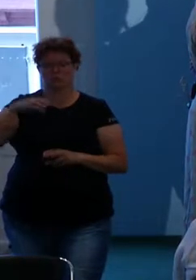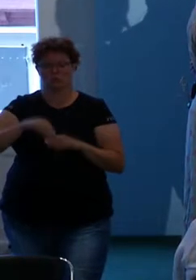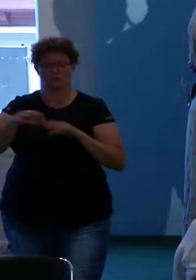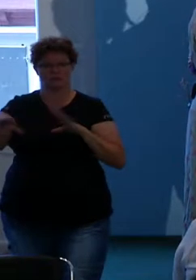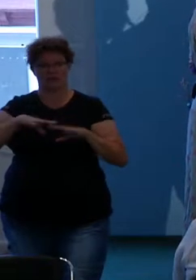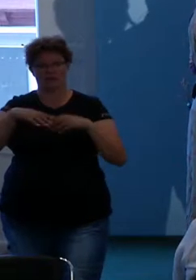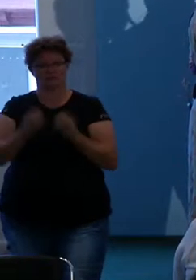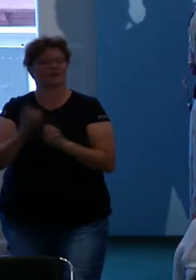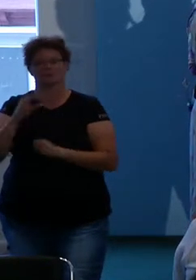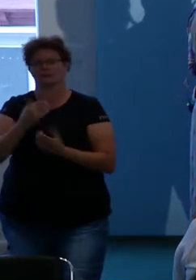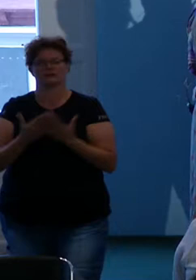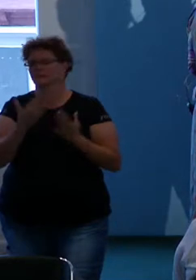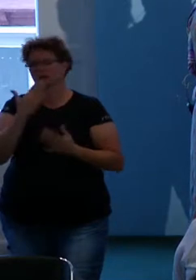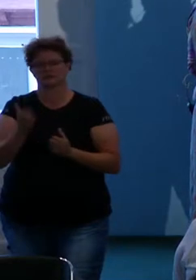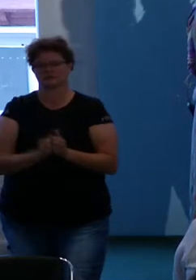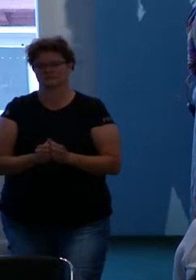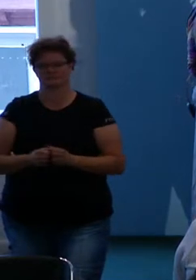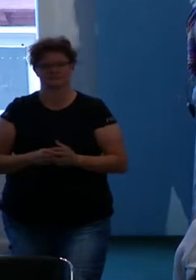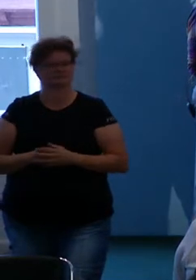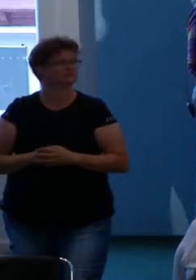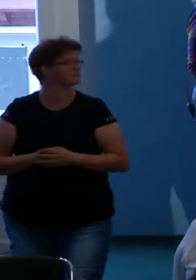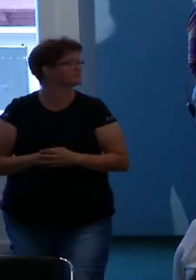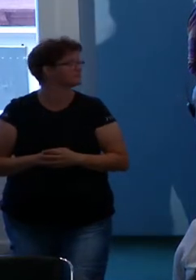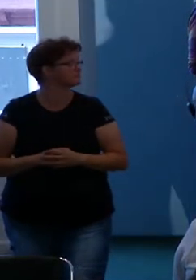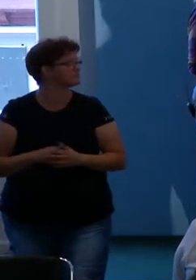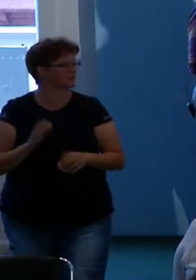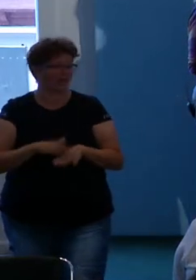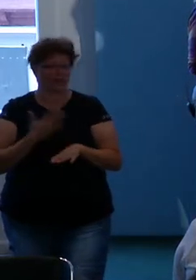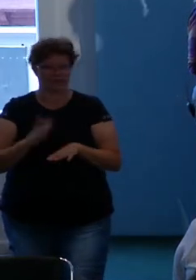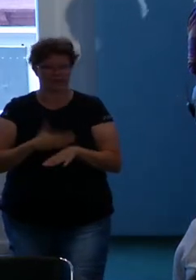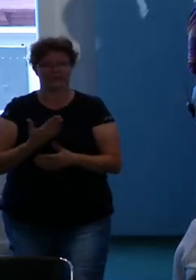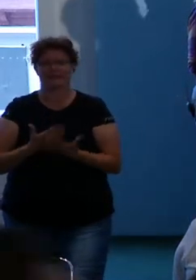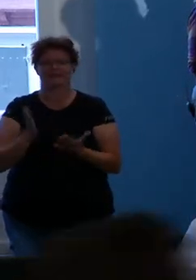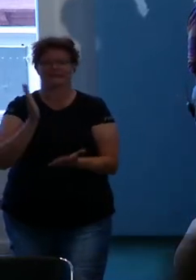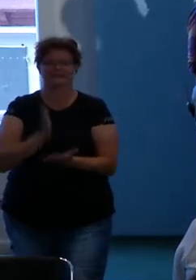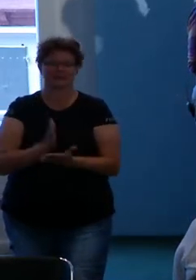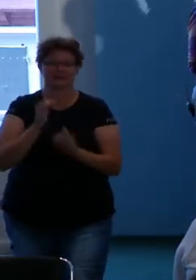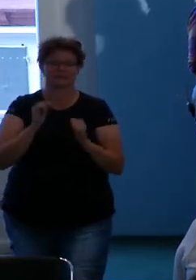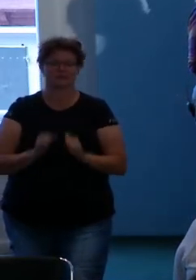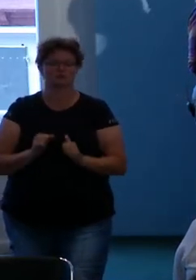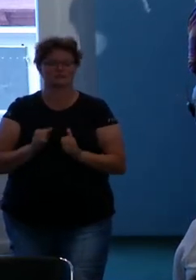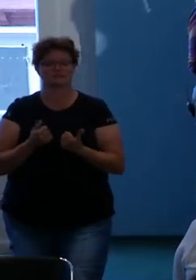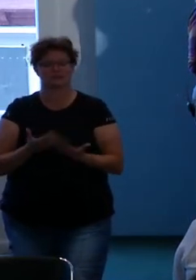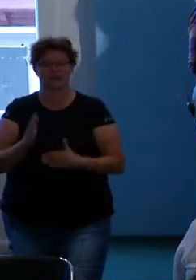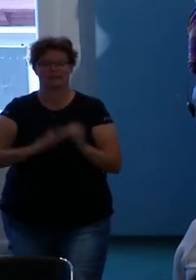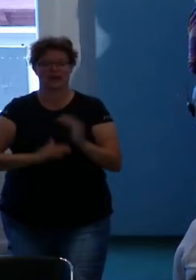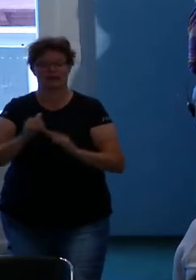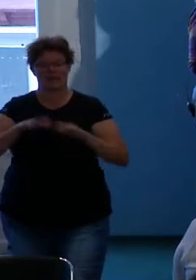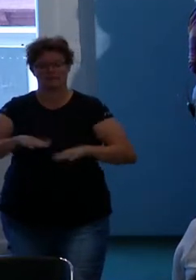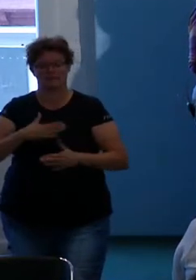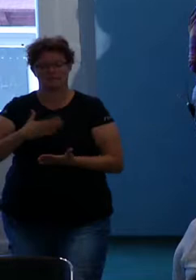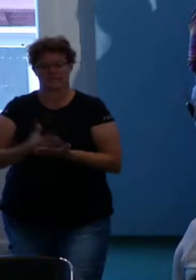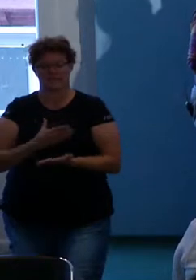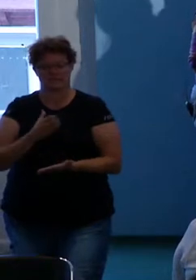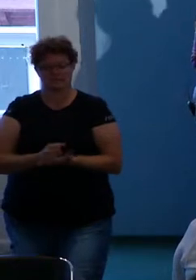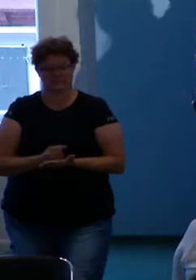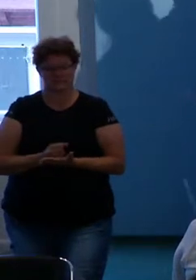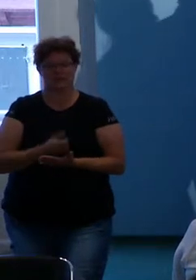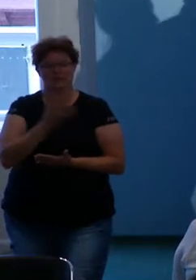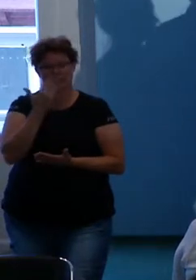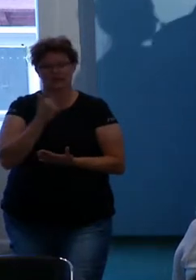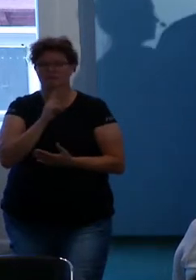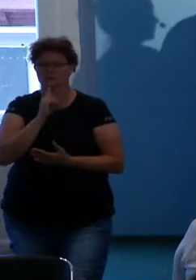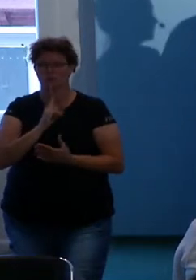tror jag inte vi har framgångsrikt väg nu. Katarina? Men det är ju inte säkert att man måste kunna ge den behandlingen i sitt eget landsting. Det kan ju vara så